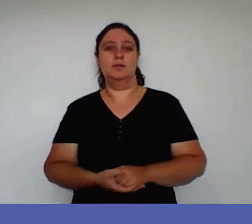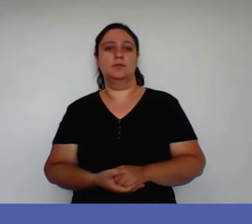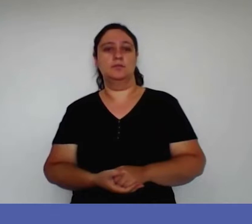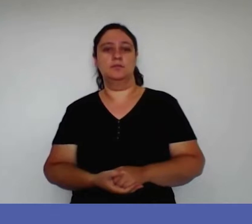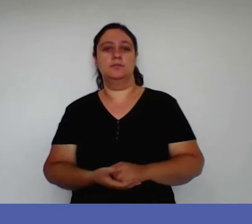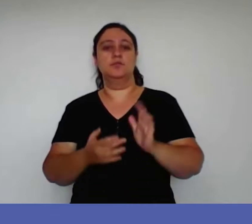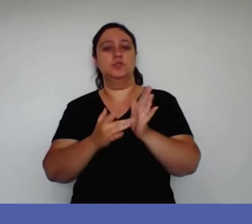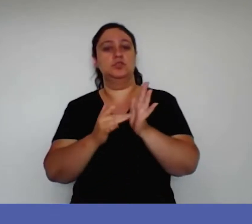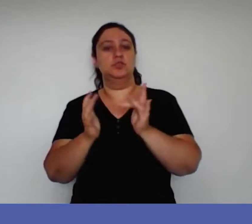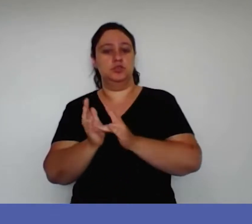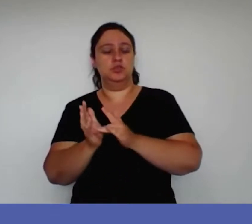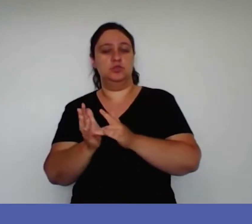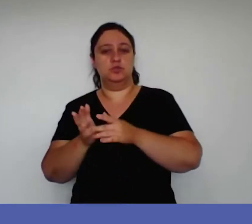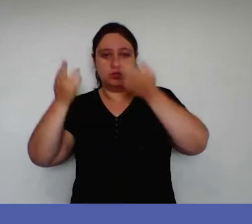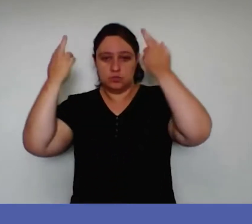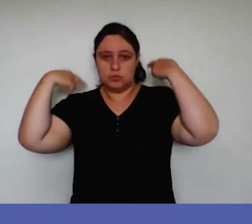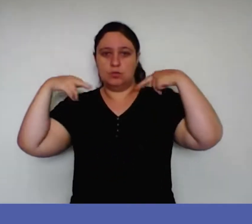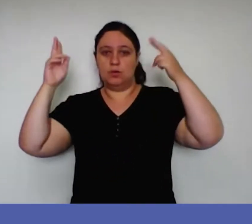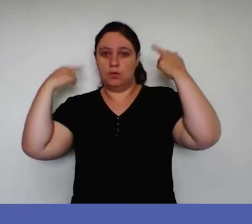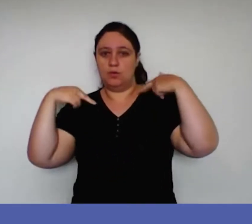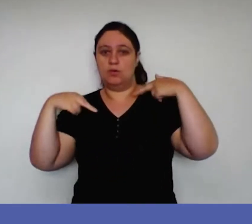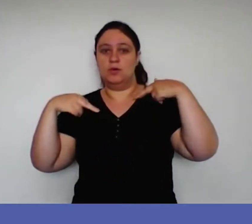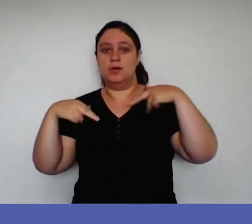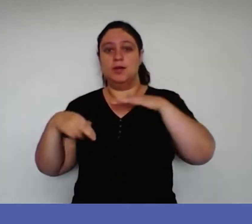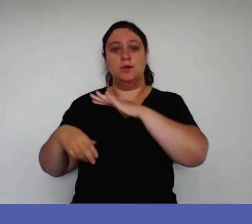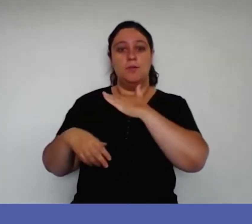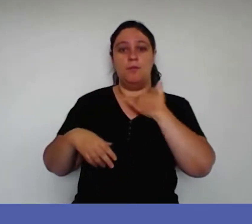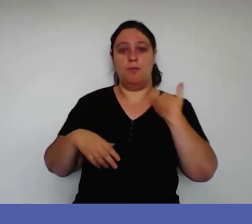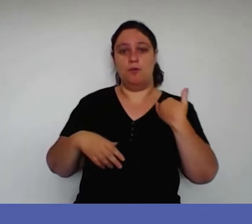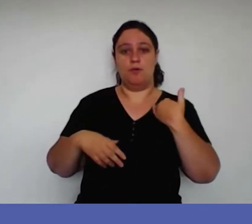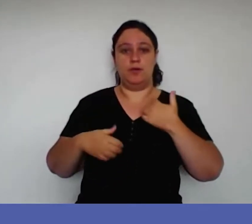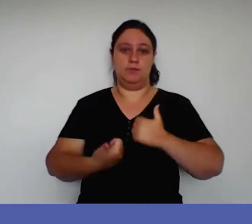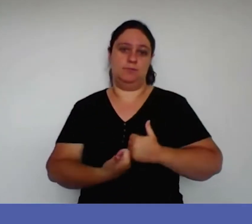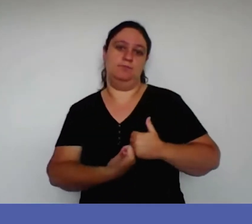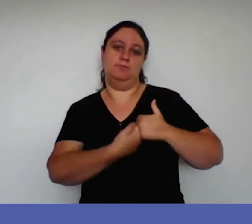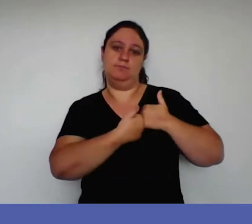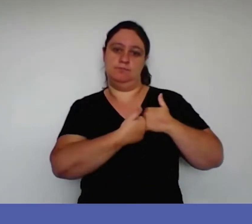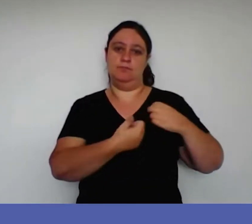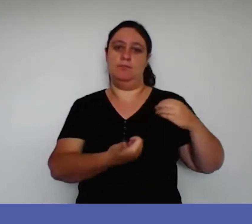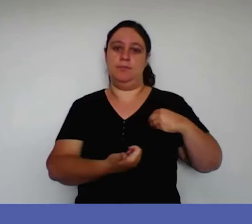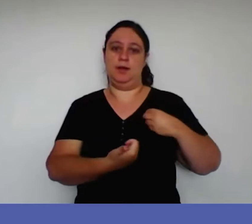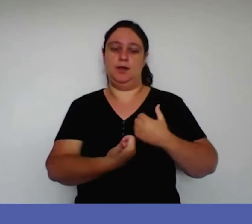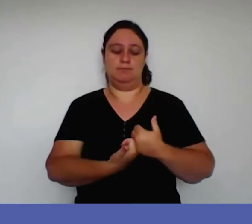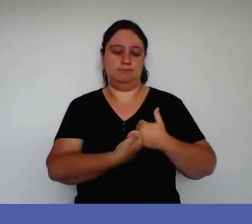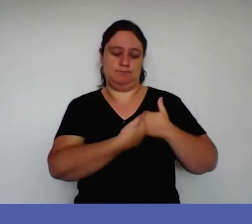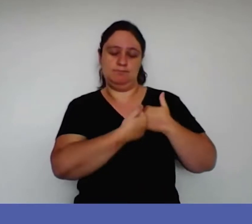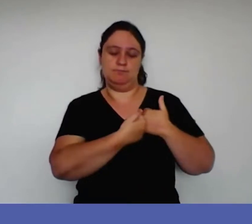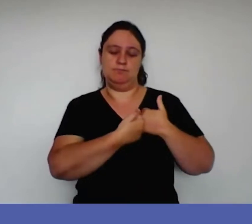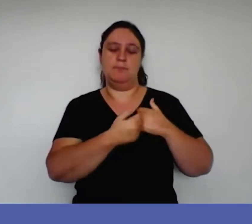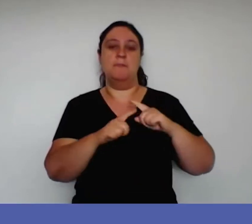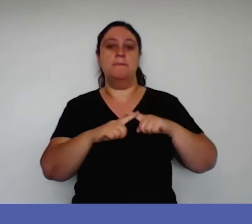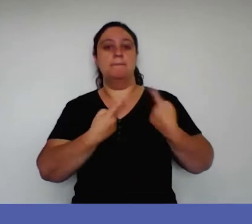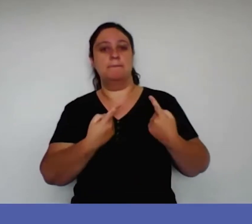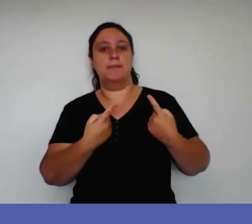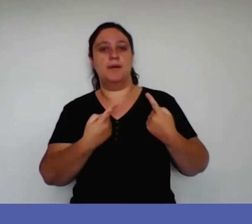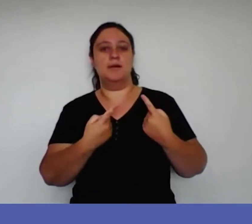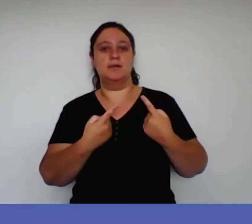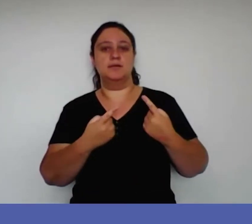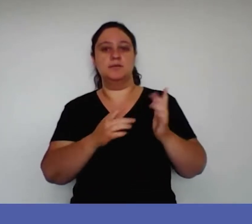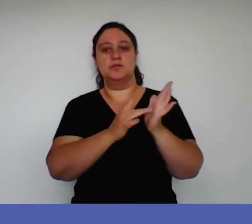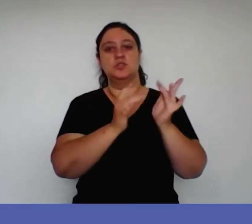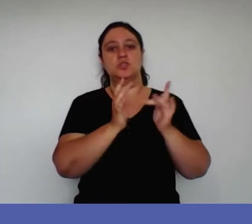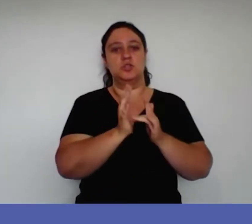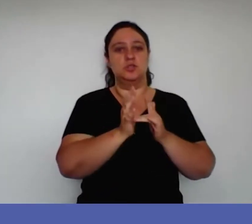Deus e morreu pelos nossos pecados. Mas a sua segunda vinda já não será